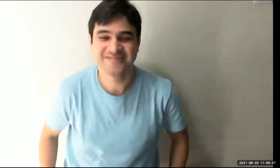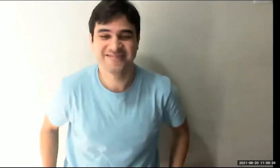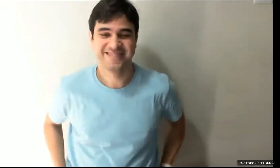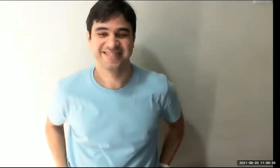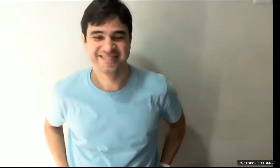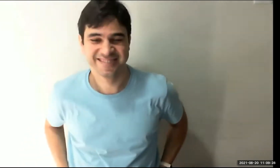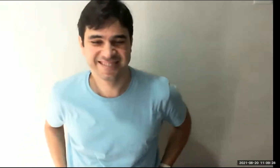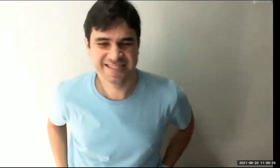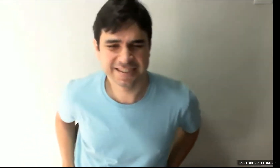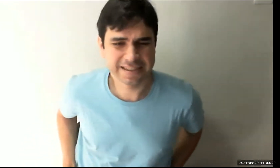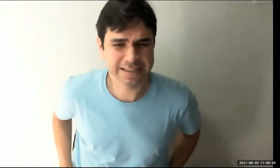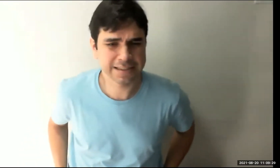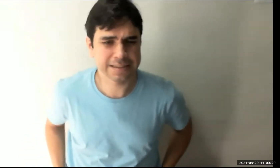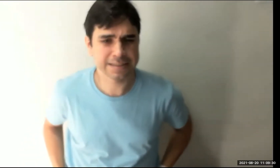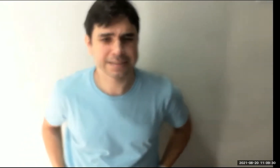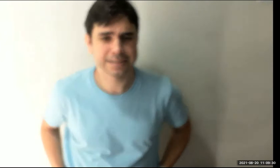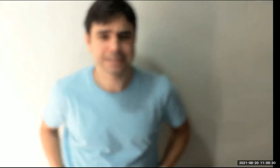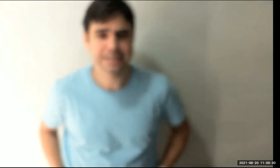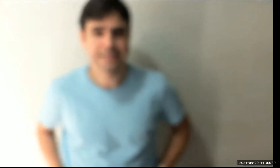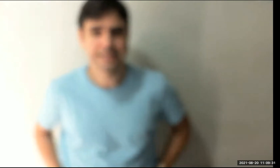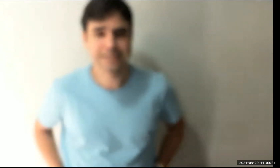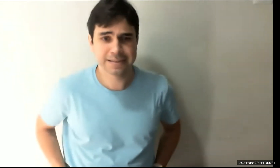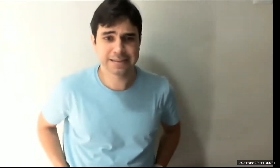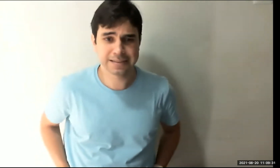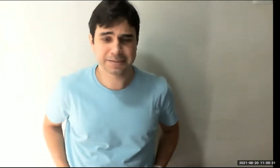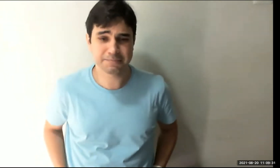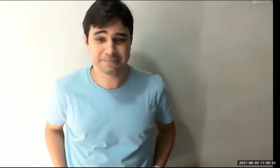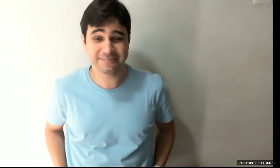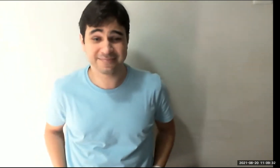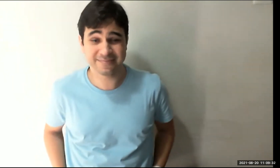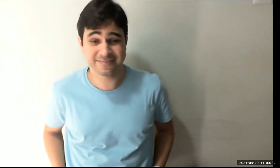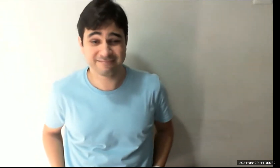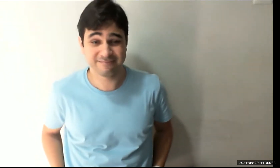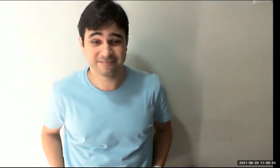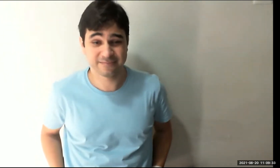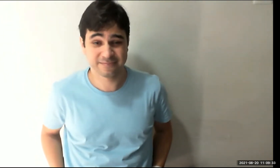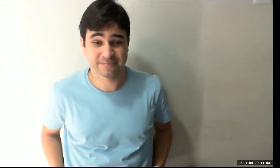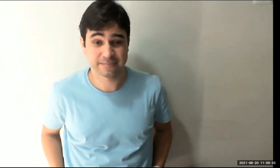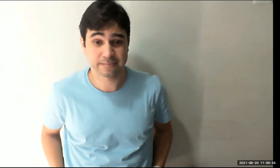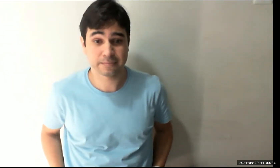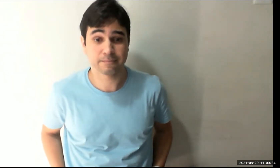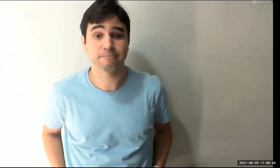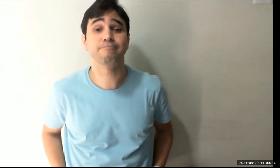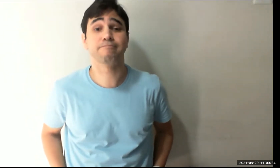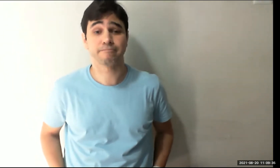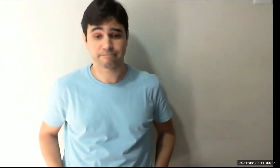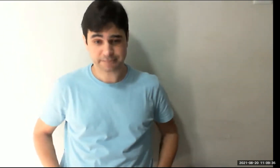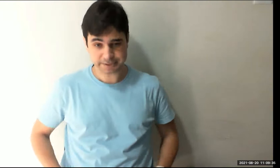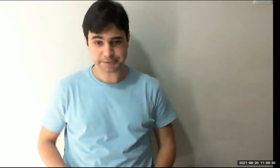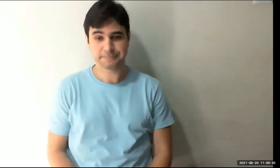Eu acho que você precisa avisar direção do DEBASE, porque